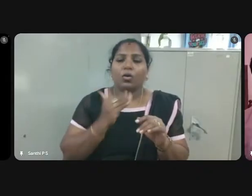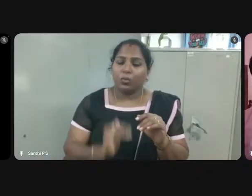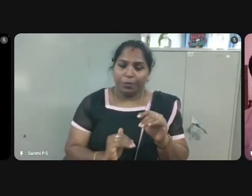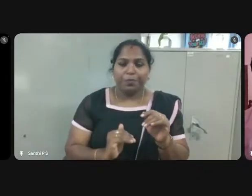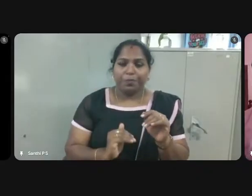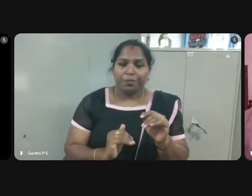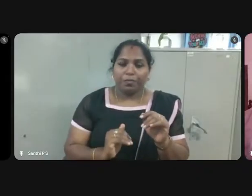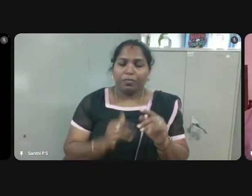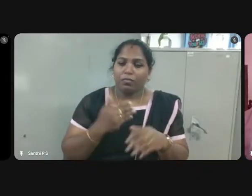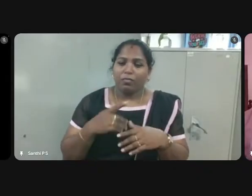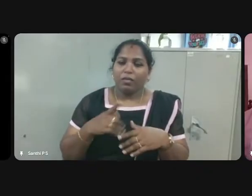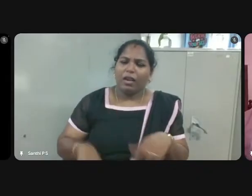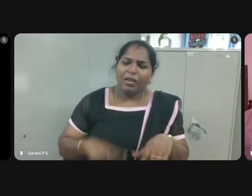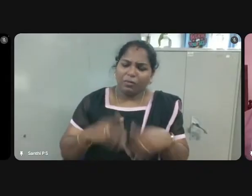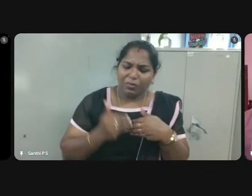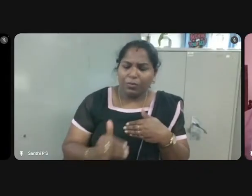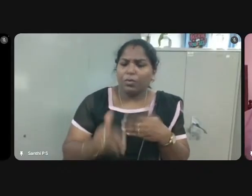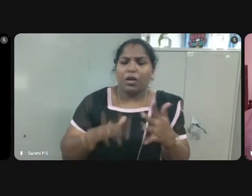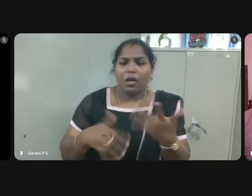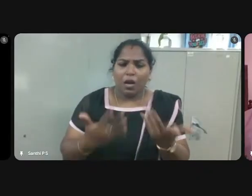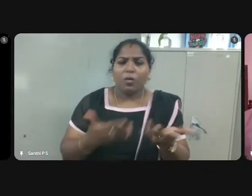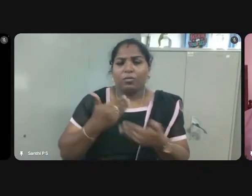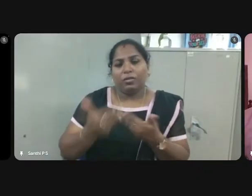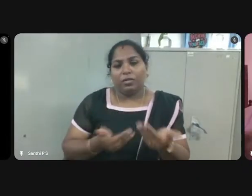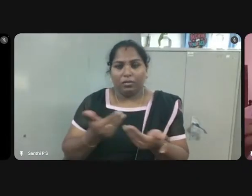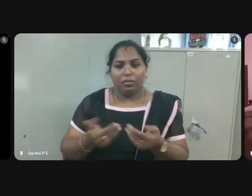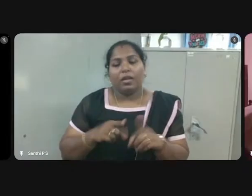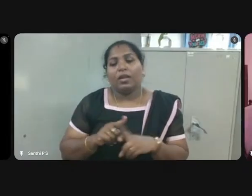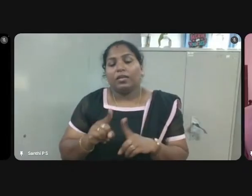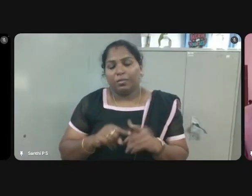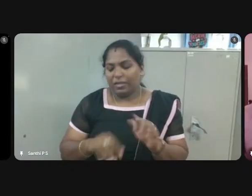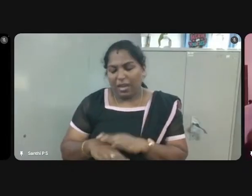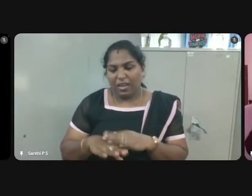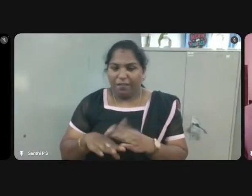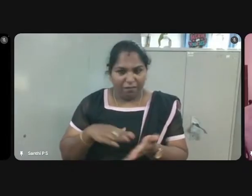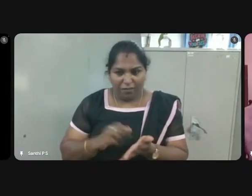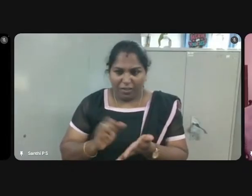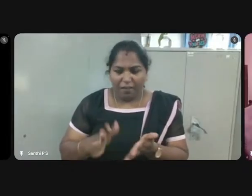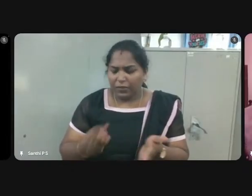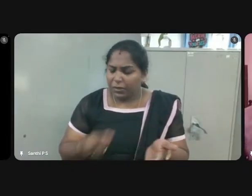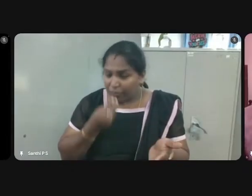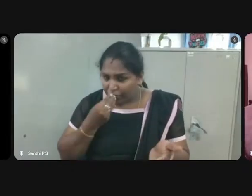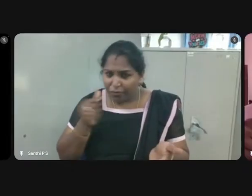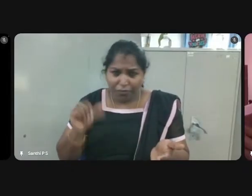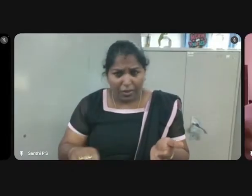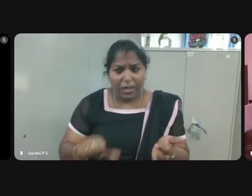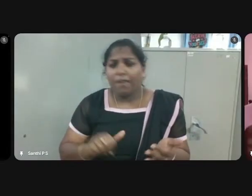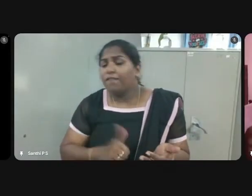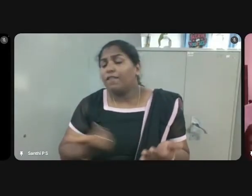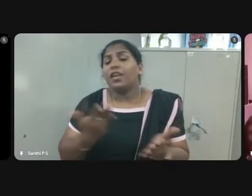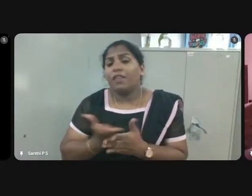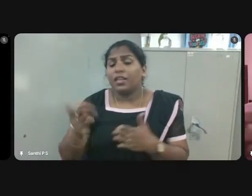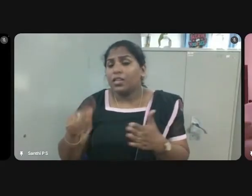വെച്ച് മുന്നോട്ട് ജീവിക്കാൻ എങ്ങനെ പറ്റും എന്ന് പഠിപ്പിച്ചു കൊടുക്കുക. ഇപ്പൊ നമുക്ക് കയ്യിന് ബലക്കുറവുണ്ട്, വാരി കഴിക്കാൻ പറ്റുന്നില്ല. അപ്പൊ അത് എങ്ങനെ സ്പൂൺ